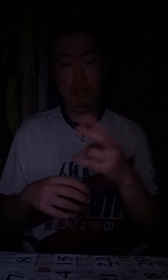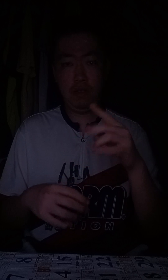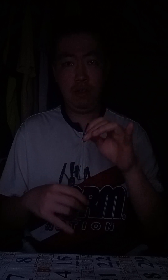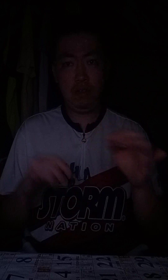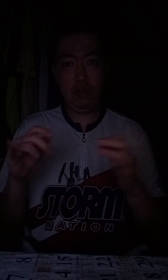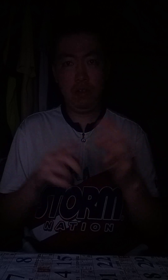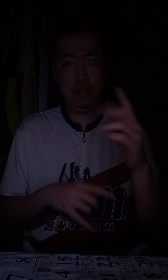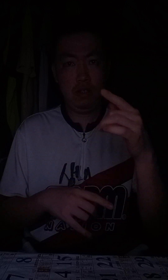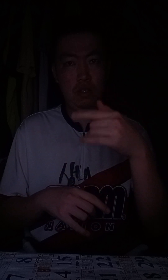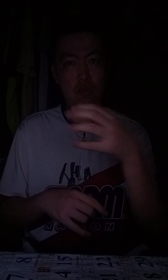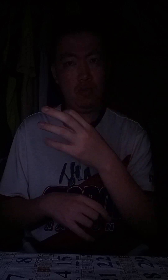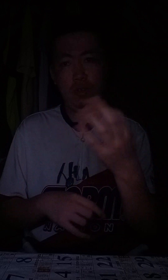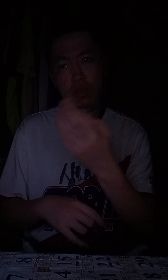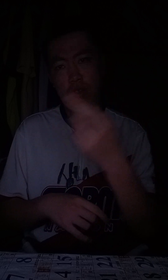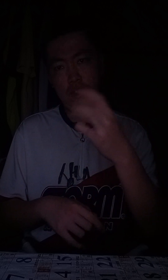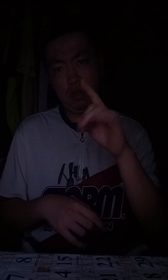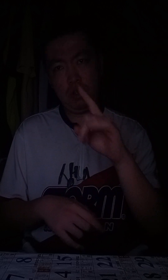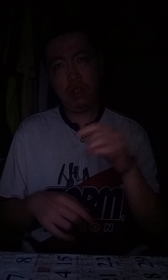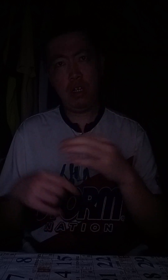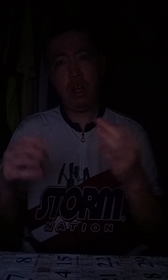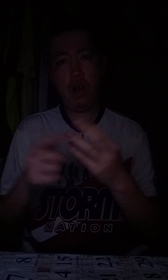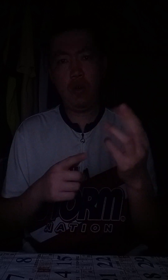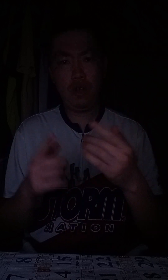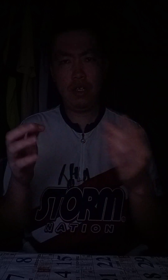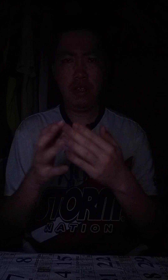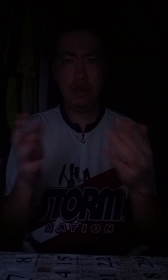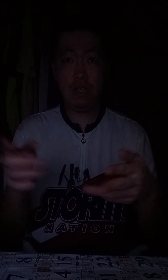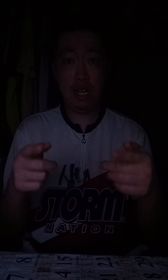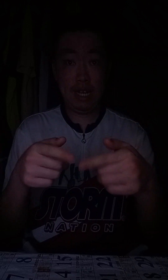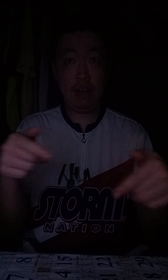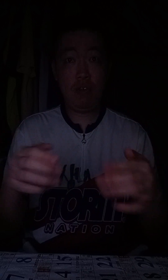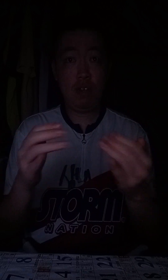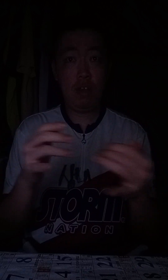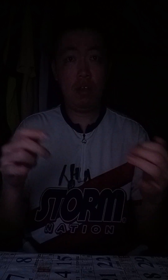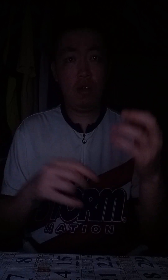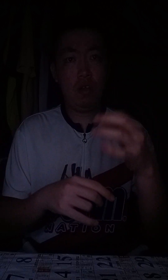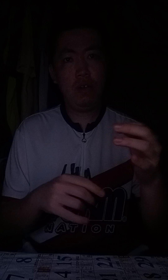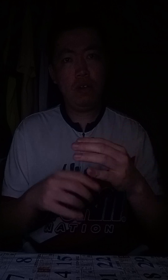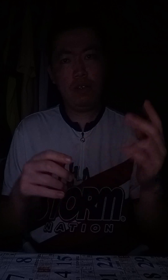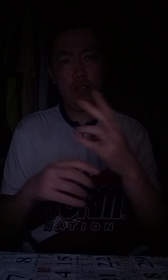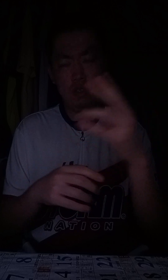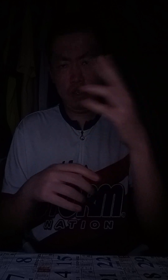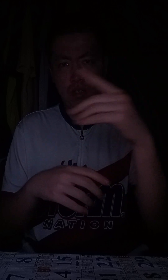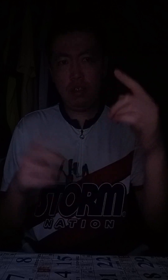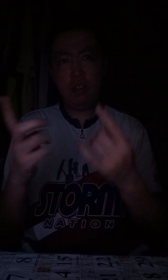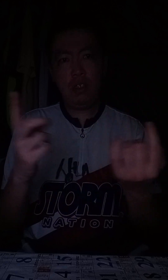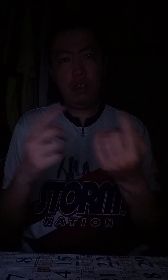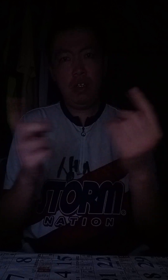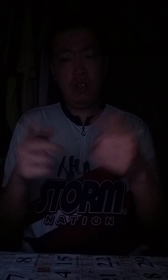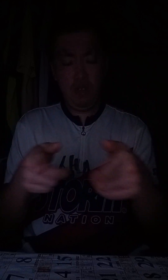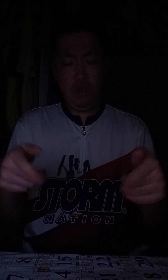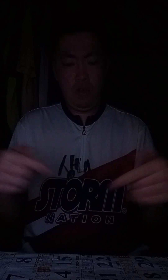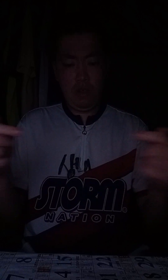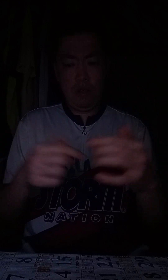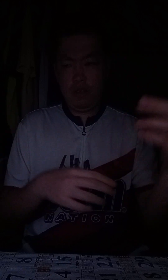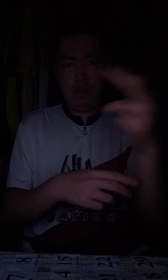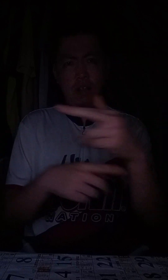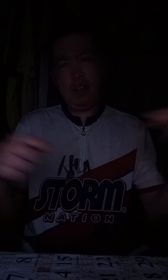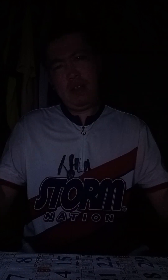36분쯤 서울 지하철 1호선 서울역에서 남영역 사이 구간에서 40대로 추정되는 남성이 선로에서 열차와 충돌해